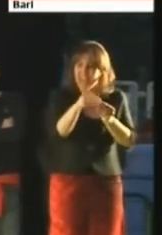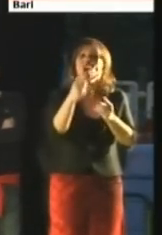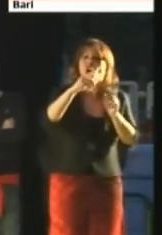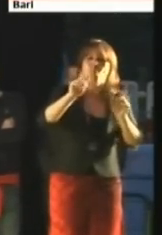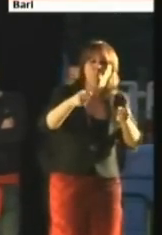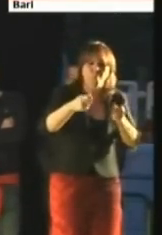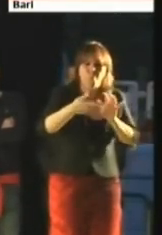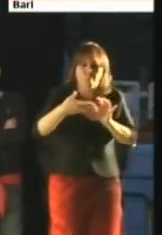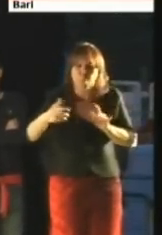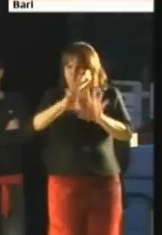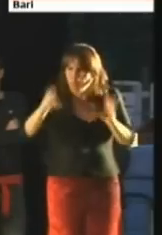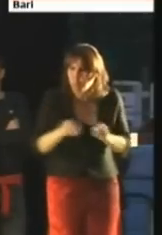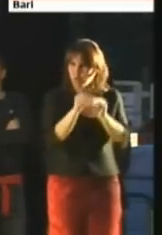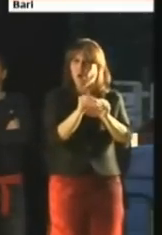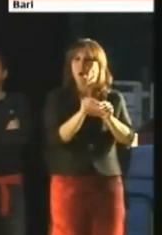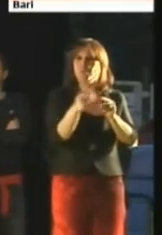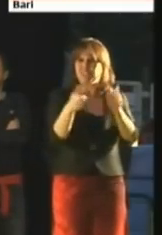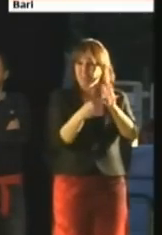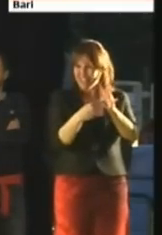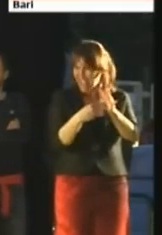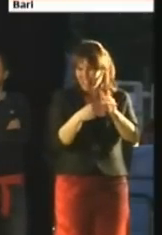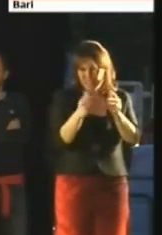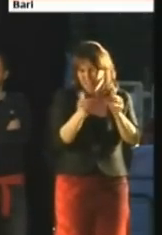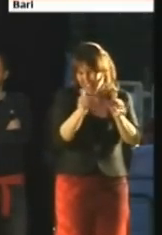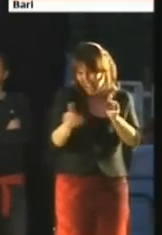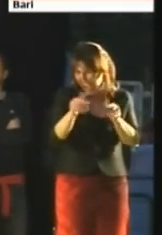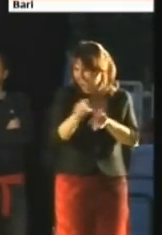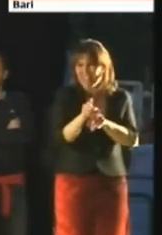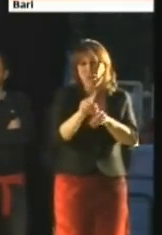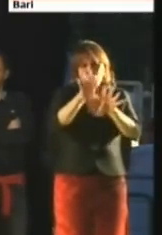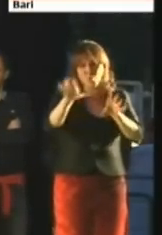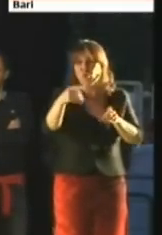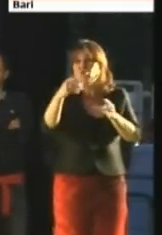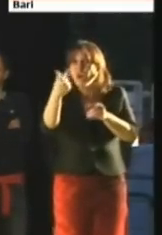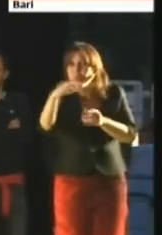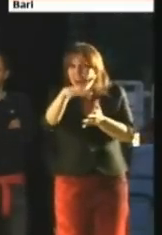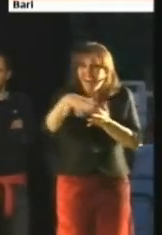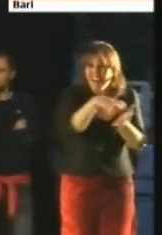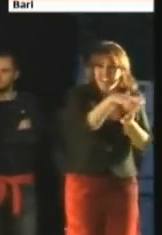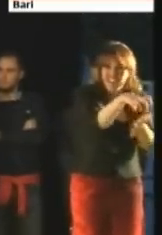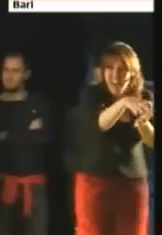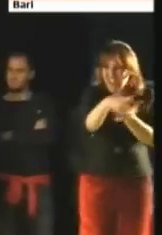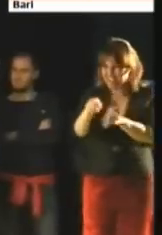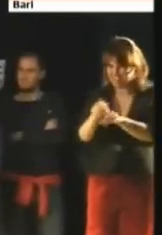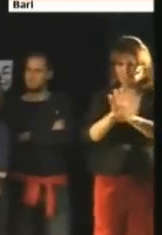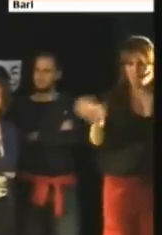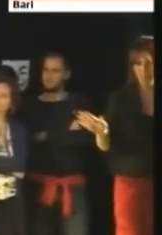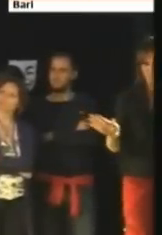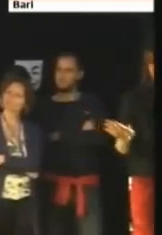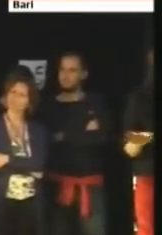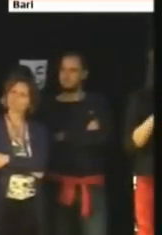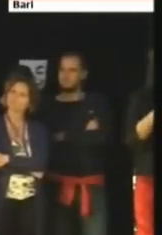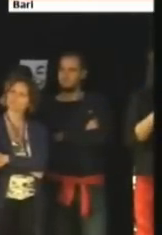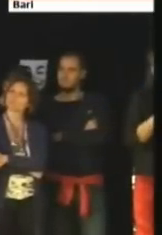migliaia di dipendenti, li investivano con azioni pagate 4 e 5, ora non valgono più niente. Ha fottuto tutti i piccoli azionisti, i veri proprietari della